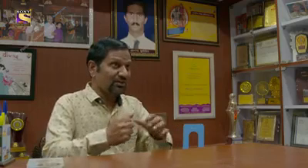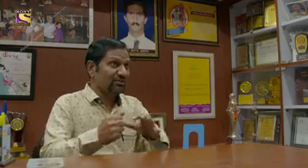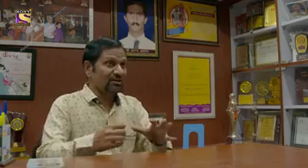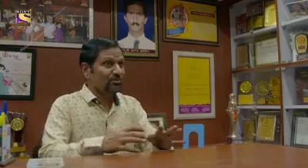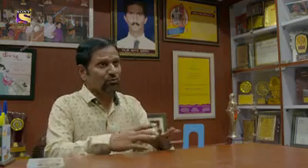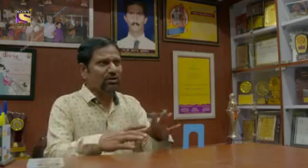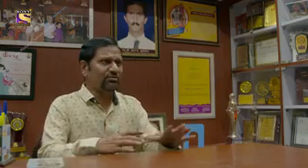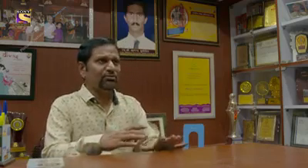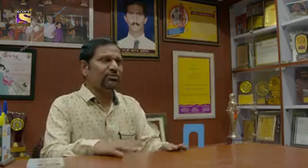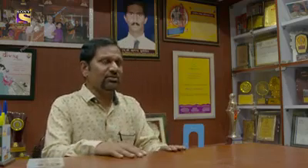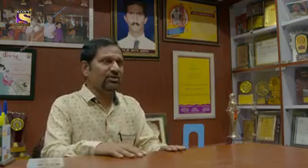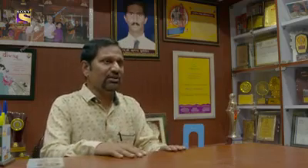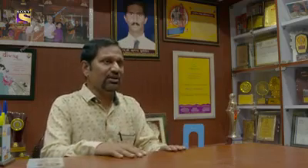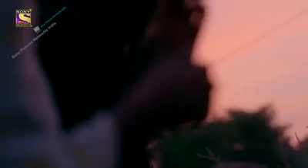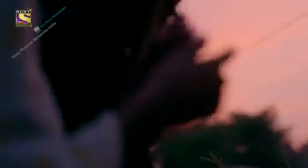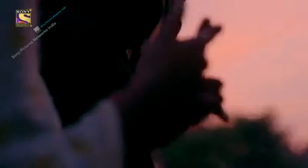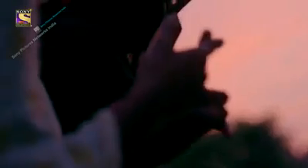वर्ज़स्ती ऐसे ऐसे करके पूरा